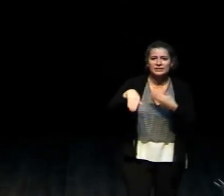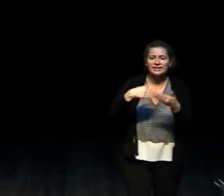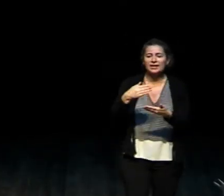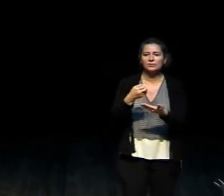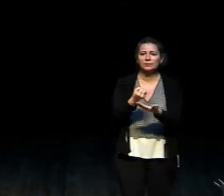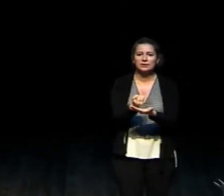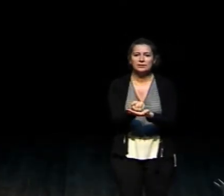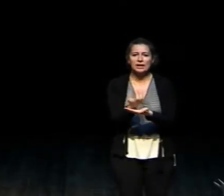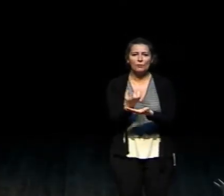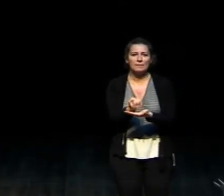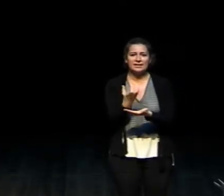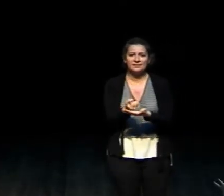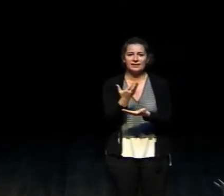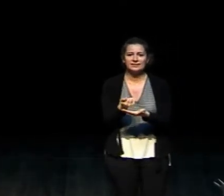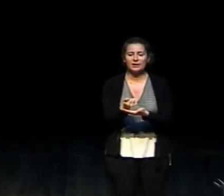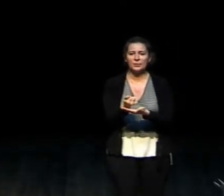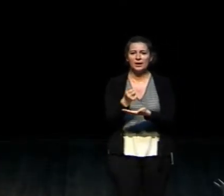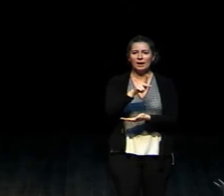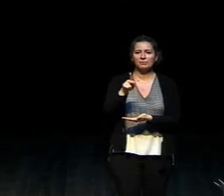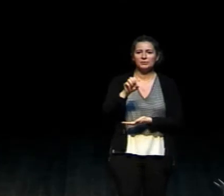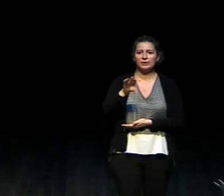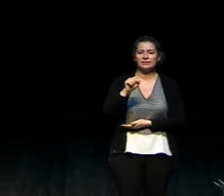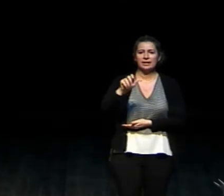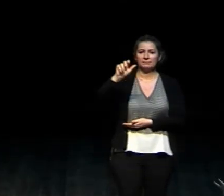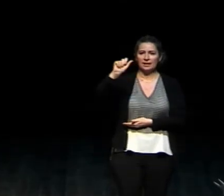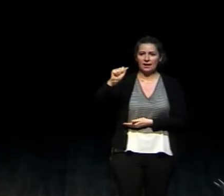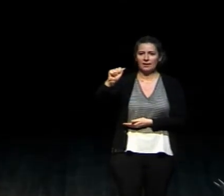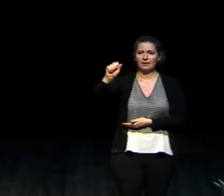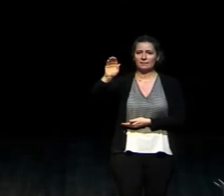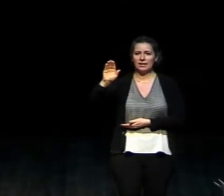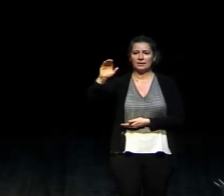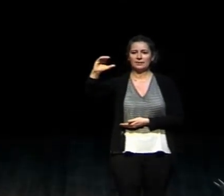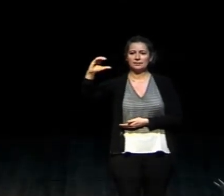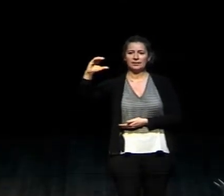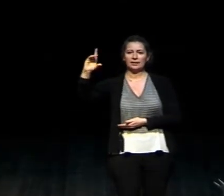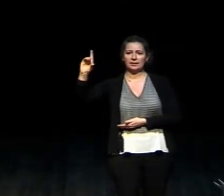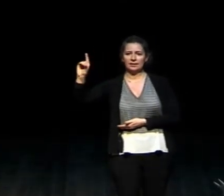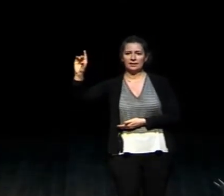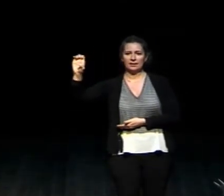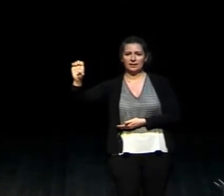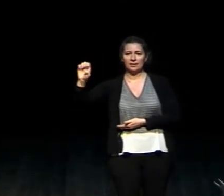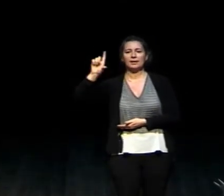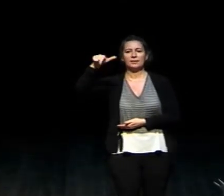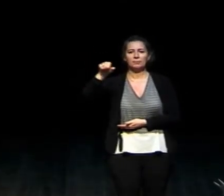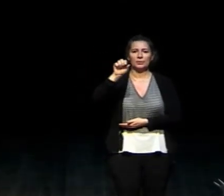recordam, mas no processo de alfabetização, o professor ele ensinava A, B, C,